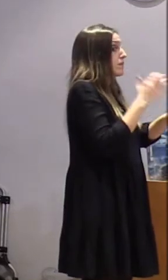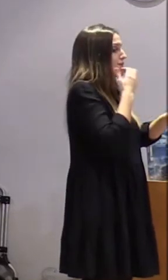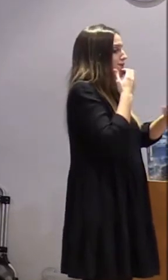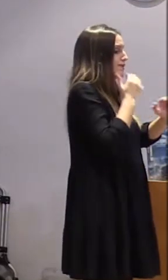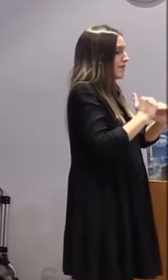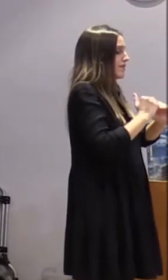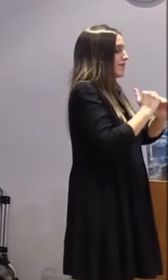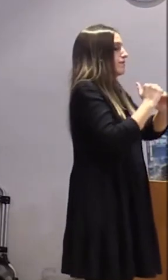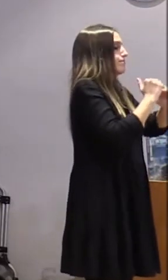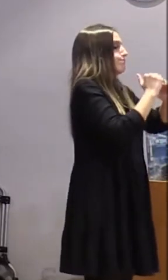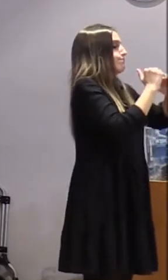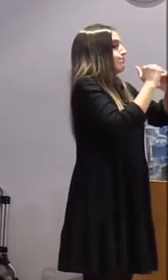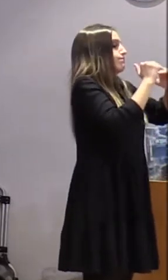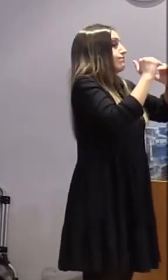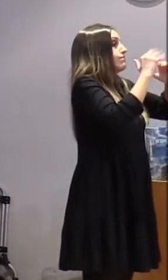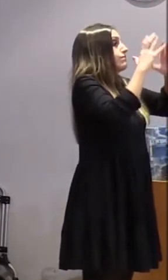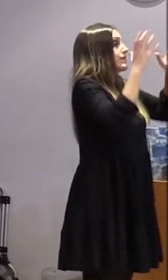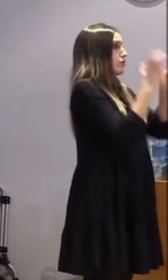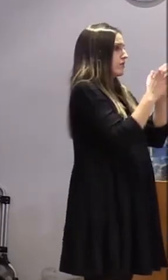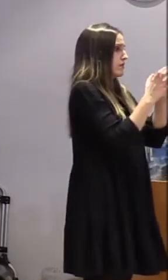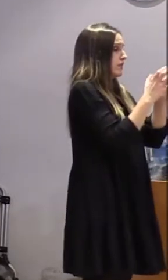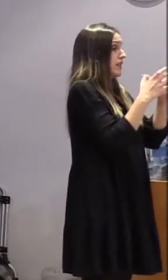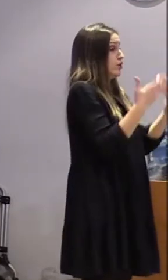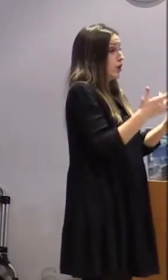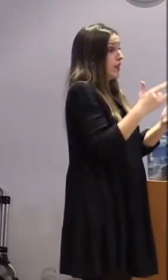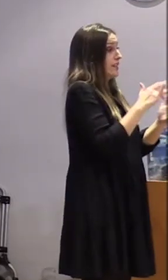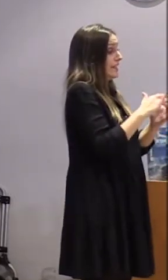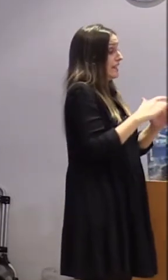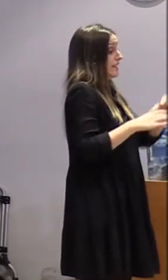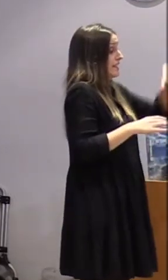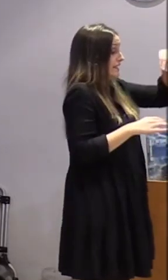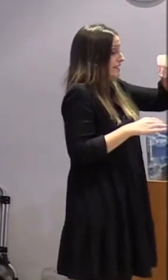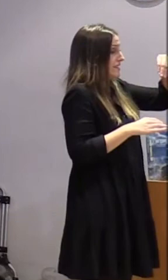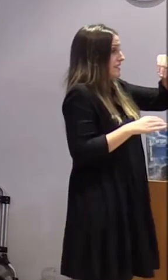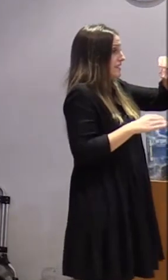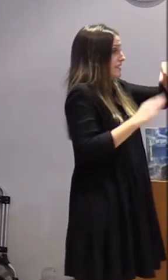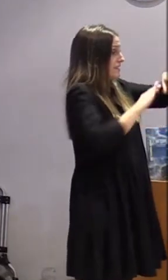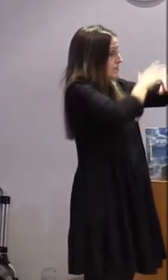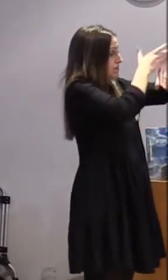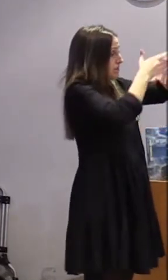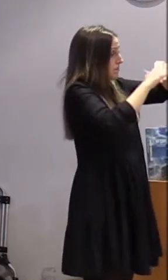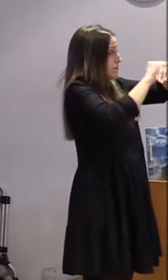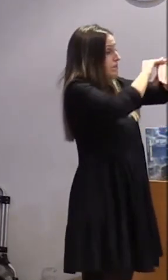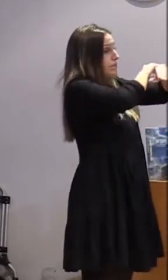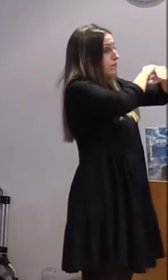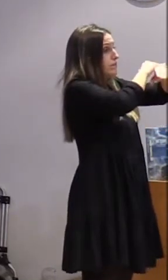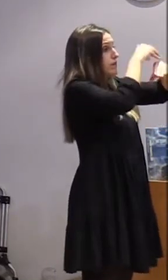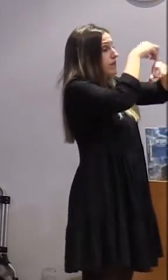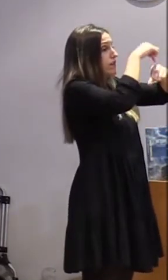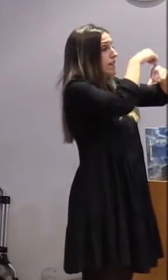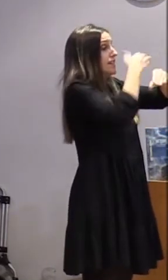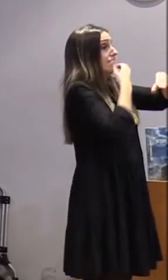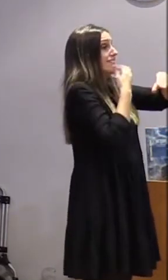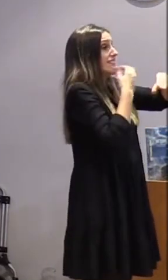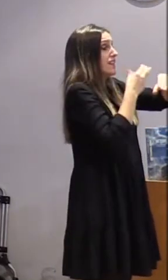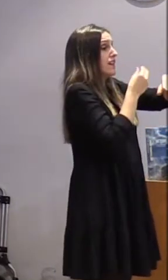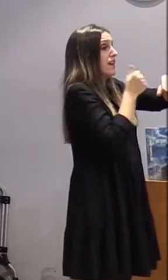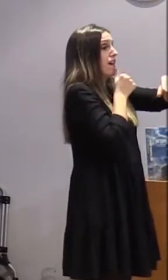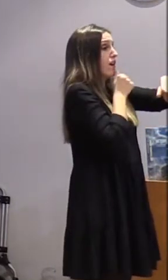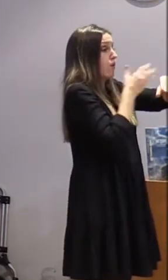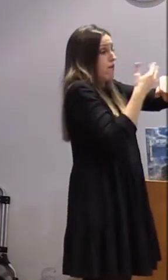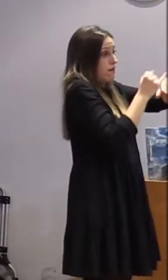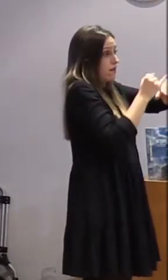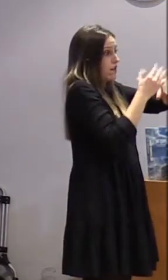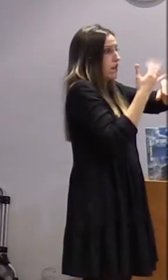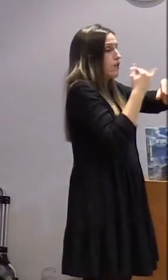asciende, tiende a condensarse. De manera que en las crestas de esas ondas, si hay contenido de vapor suficiente,